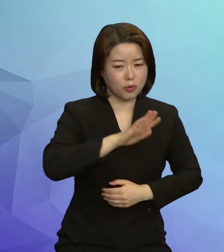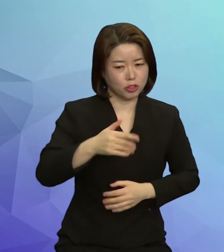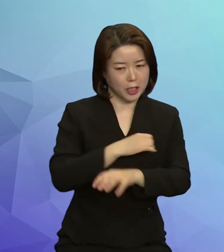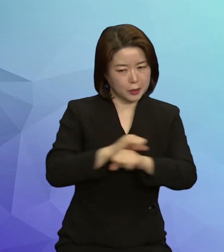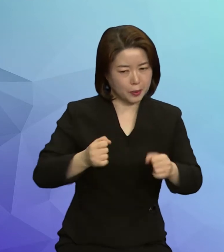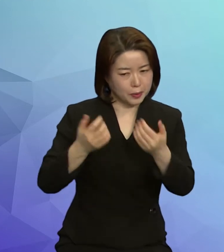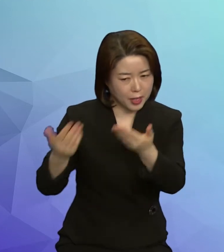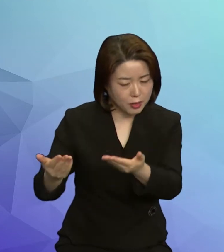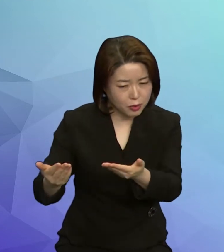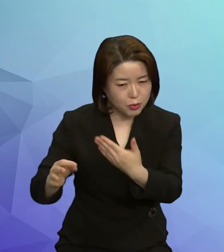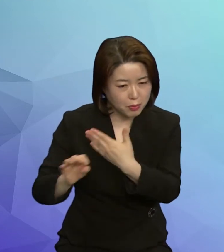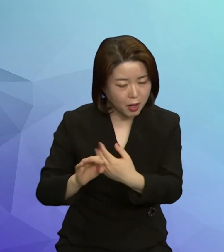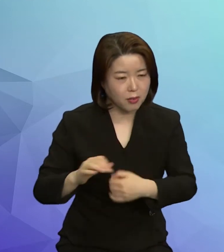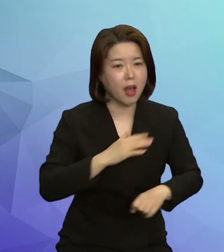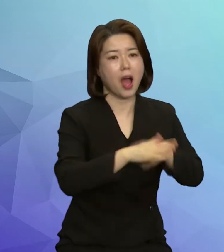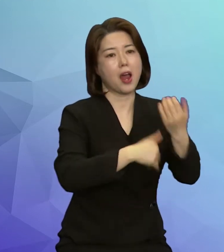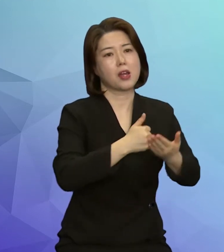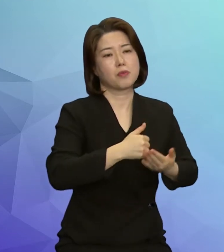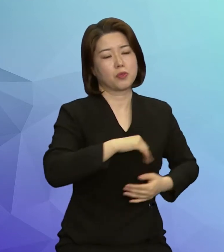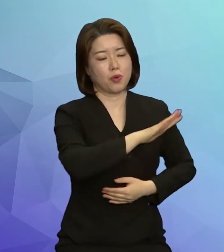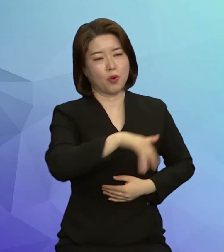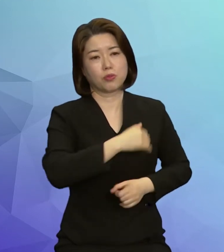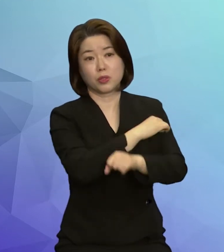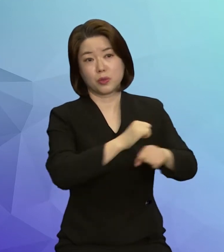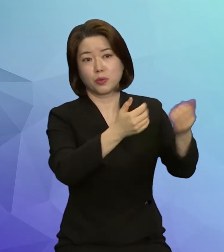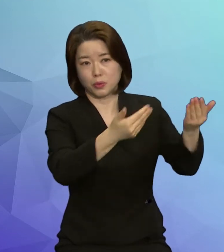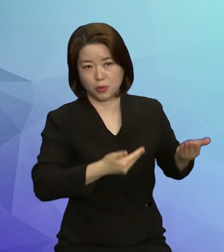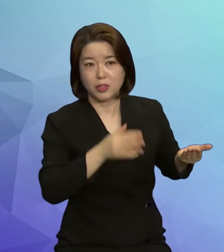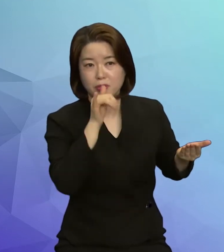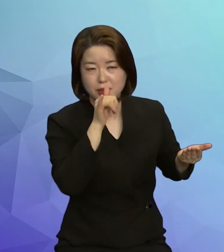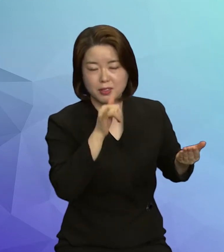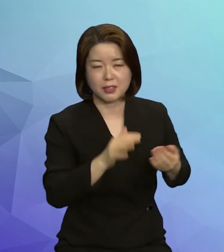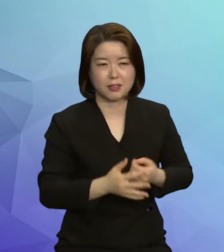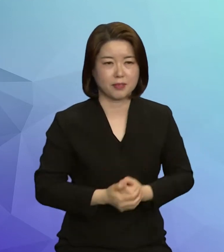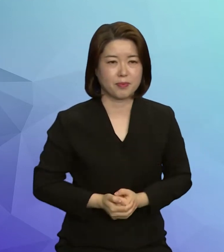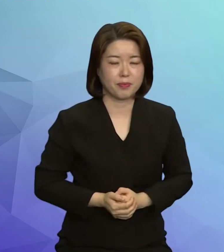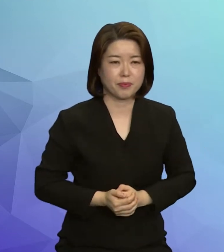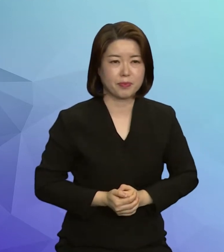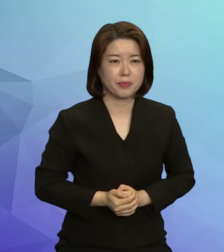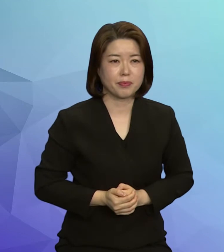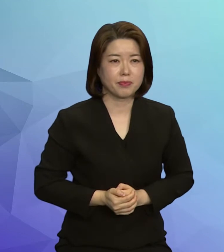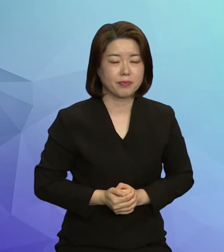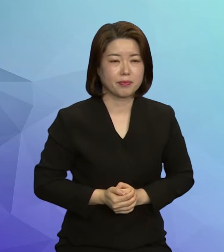그렇게 용서해야 하나님이 우리를 용서하신다고 그랬잖아요.